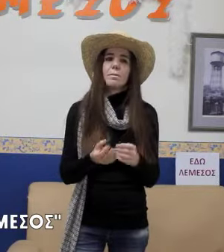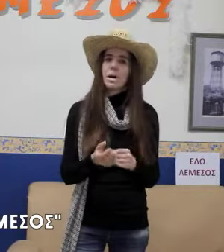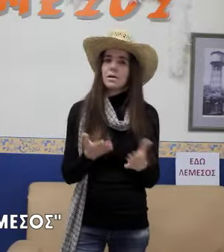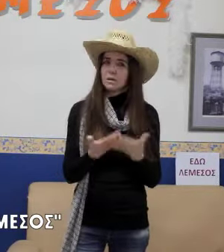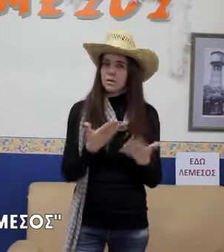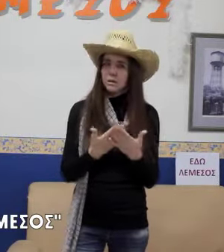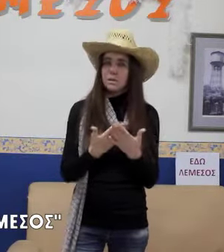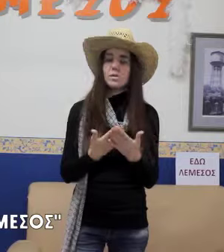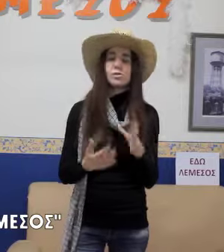πολίτη.